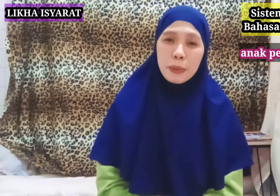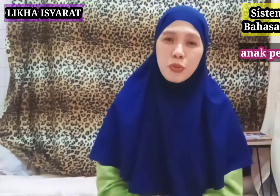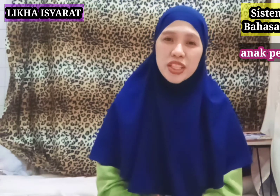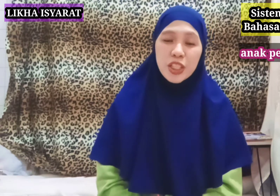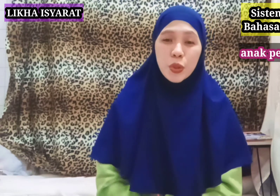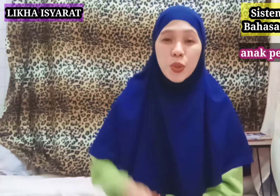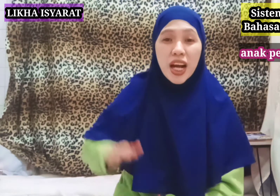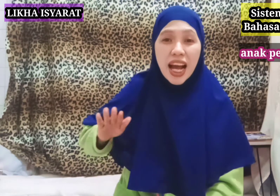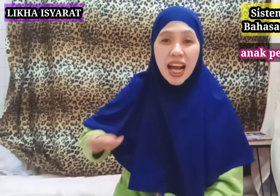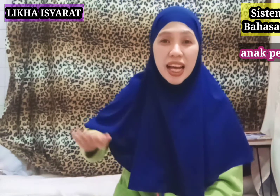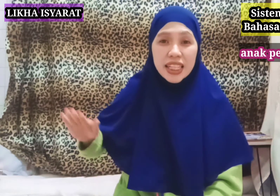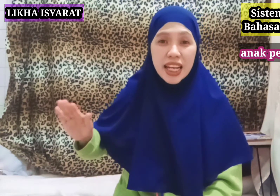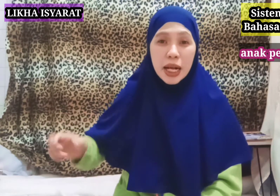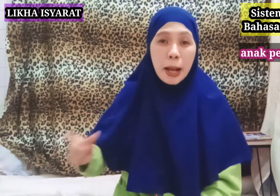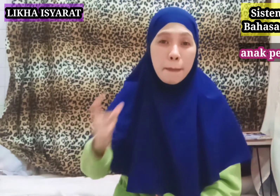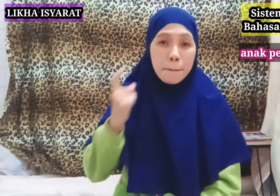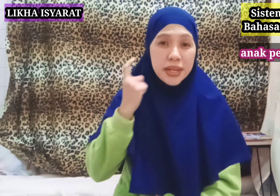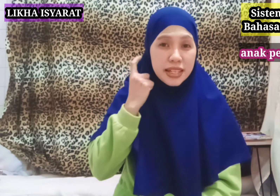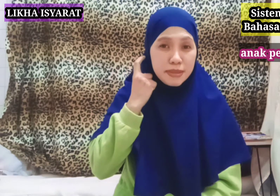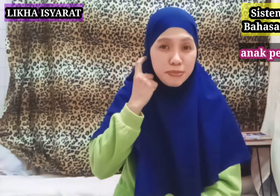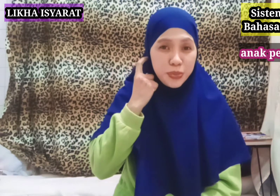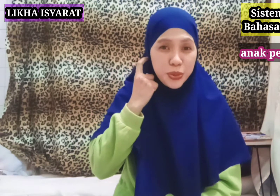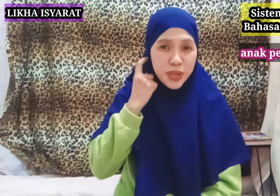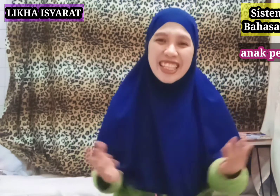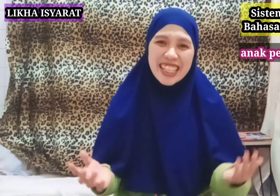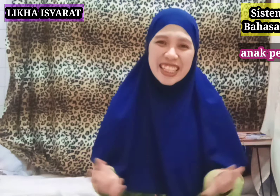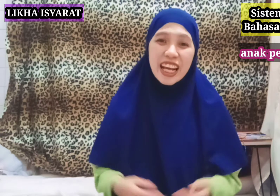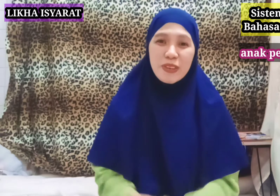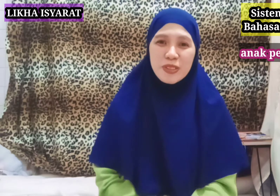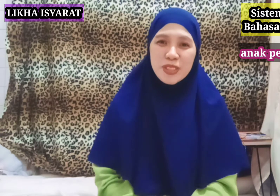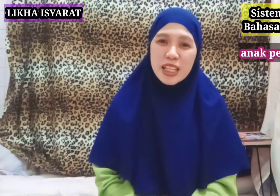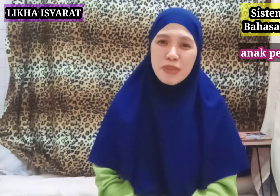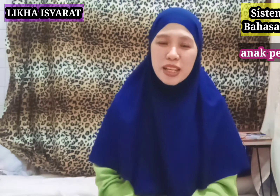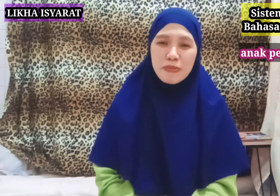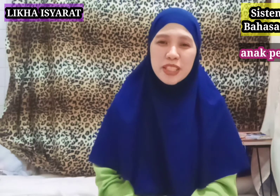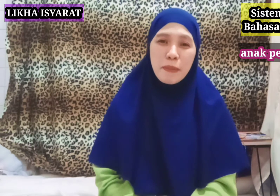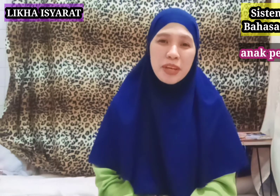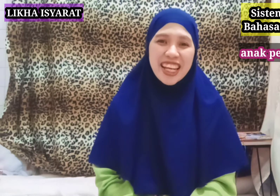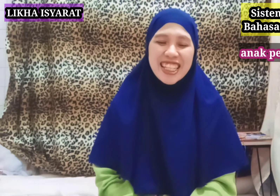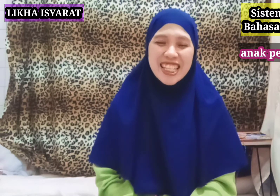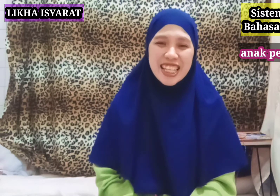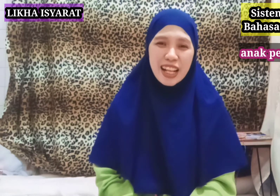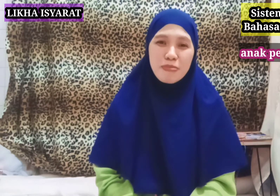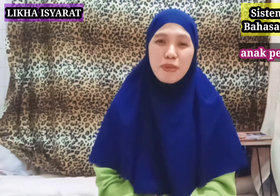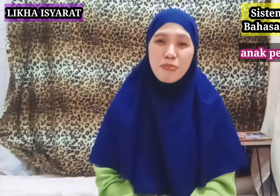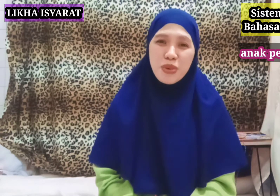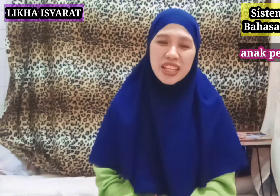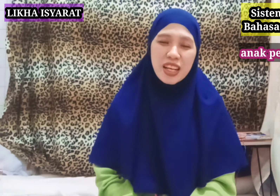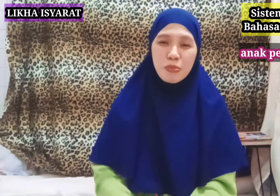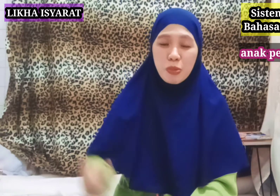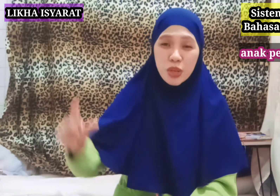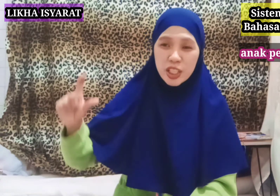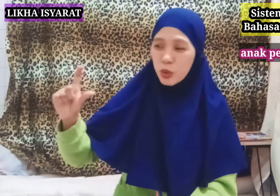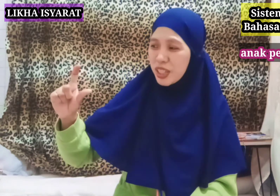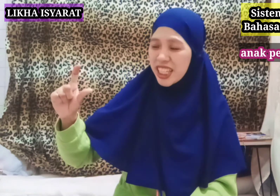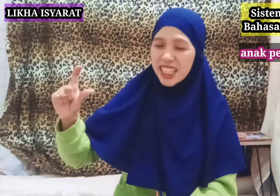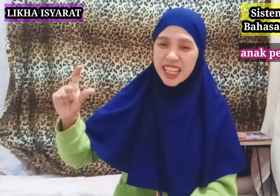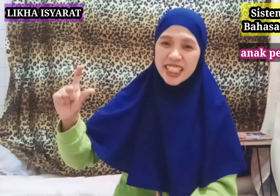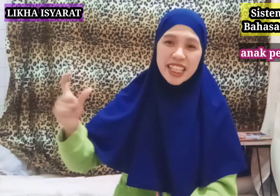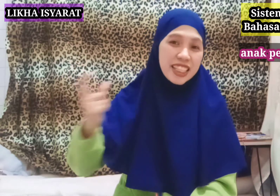perempuan itu anak perempuan. Ingat ya, aku tuh sering banget menyampaikan isyarat perempuan. Kalau perempuan itu begini tangannya ya, taruh